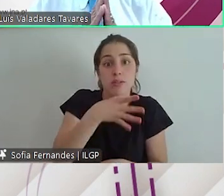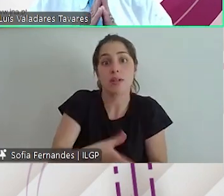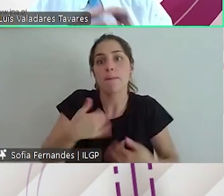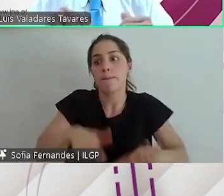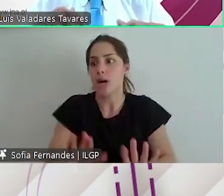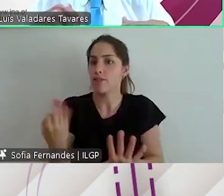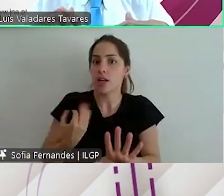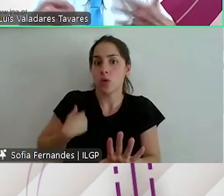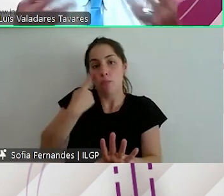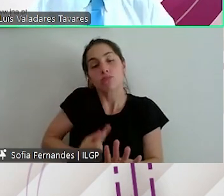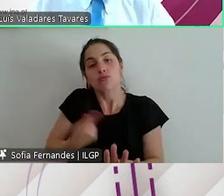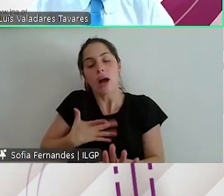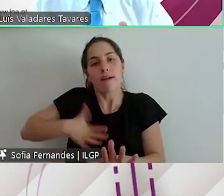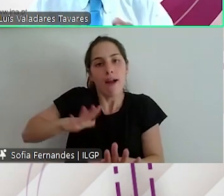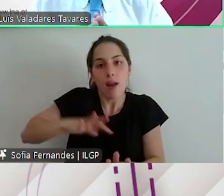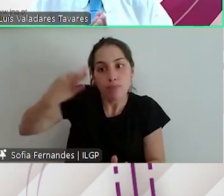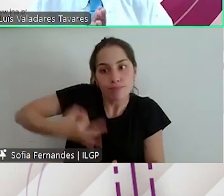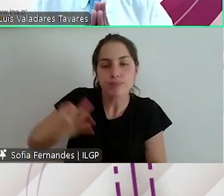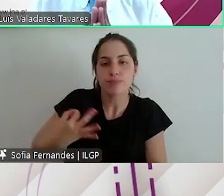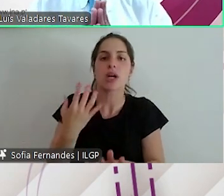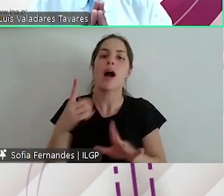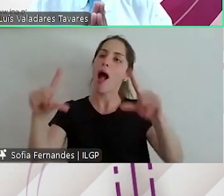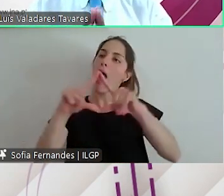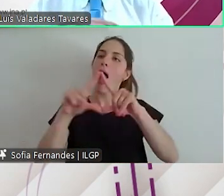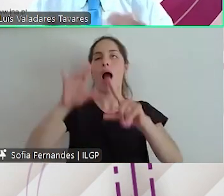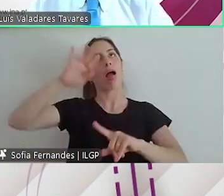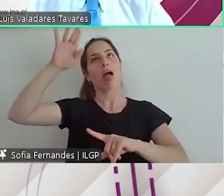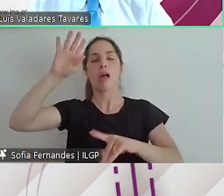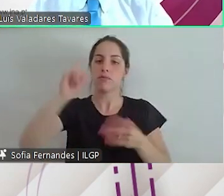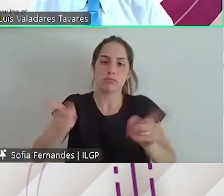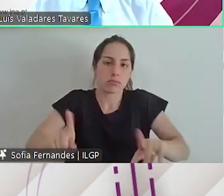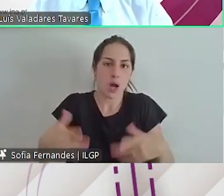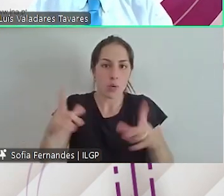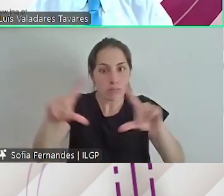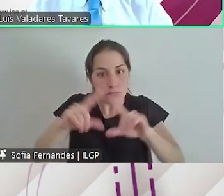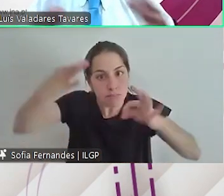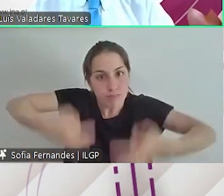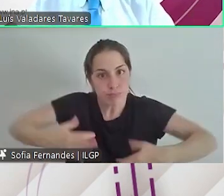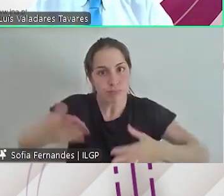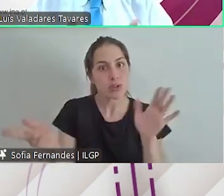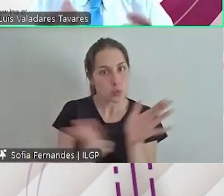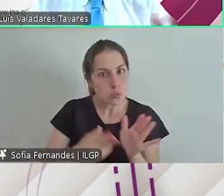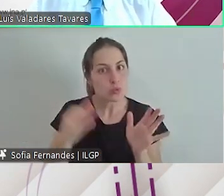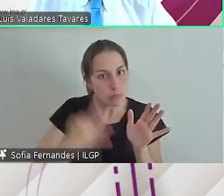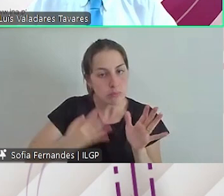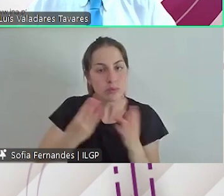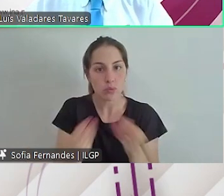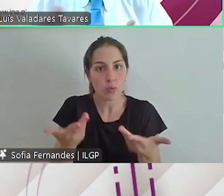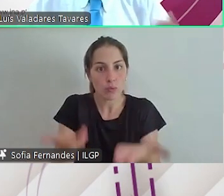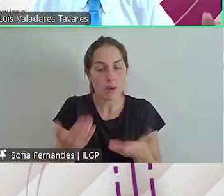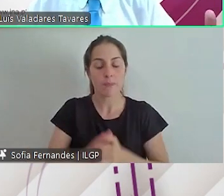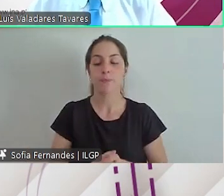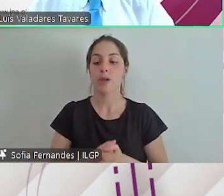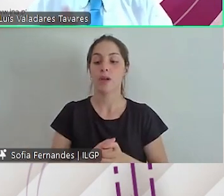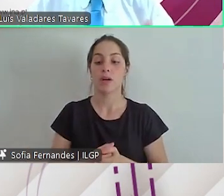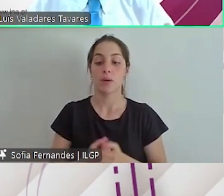que não é ficção, nem é um wishful thinking. Quando quisermos, e aqui temos um capital